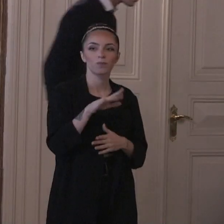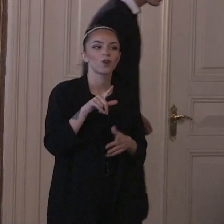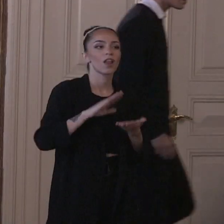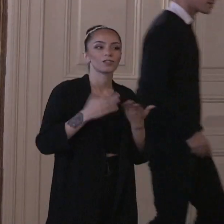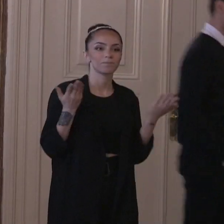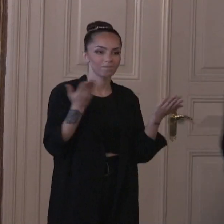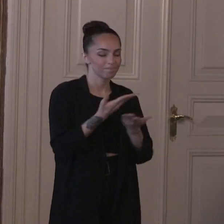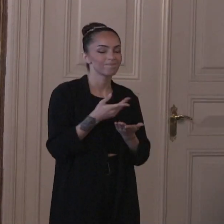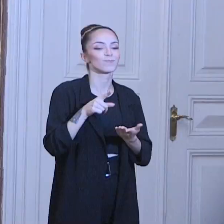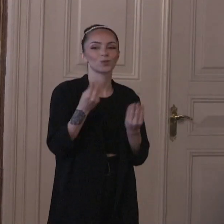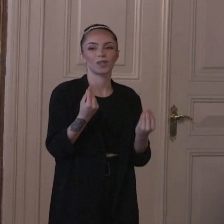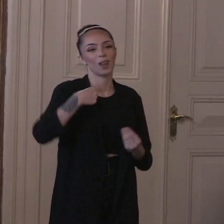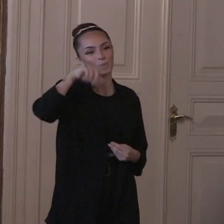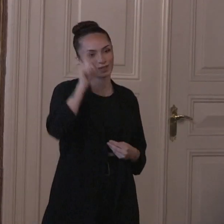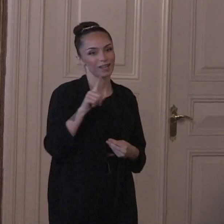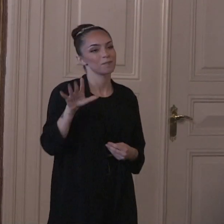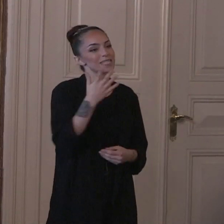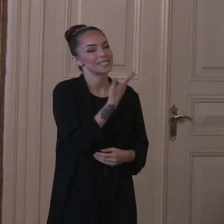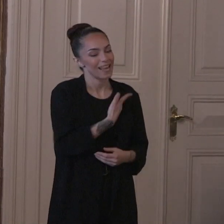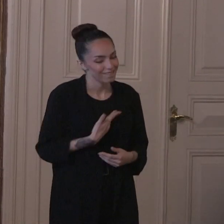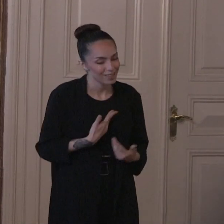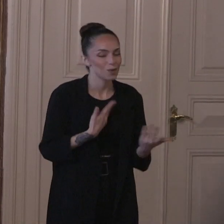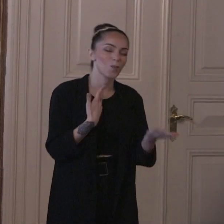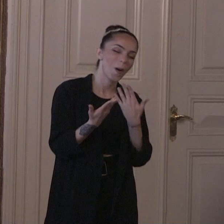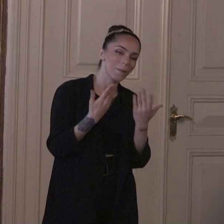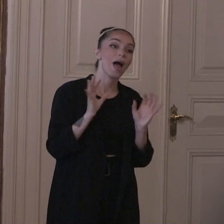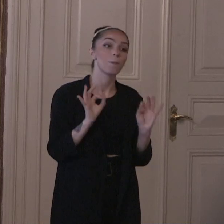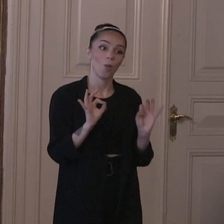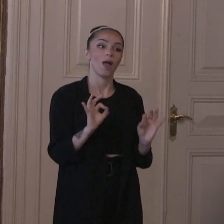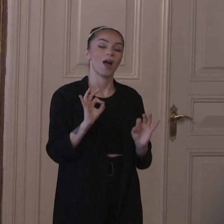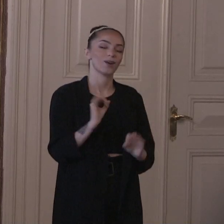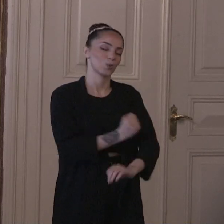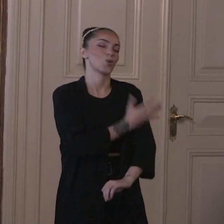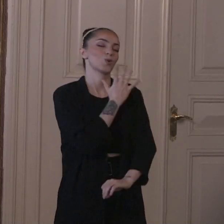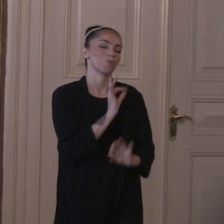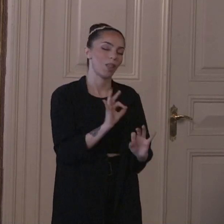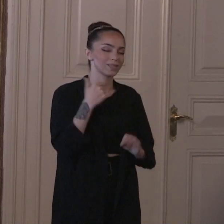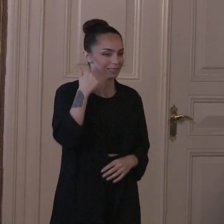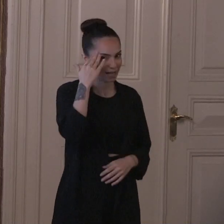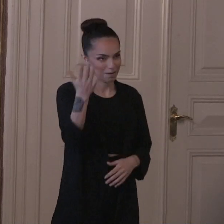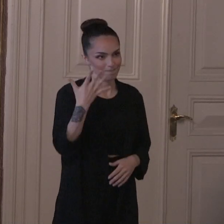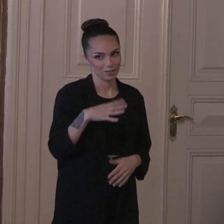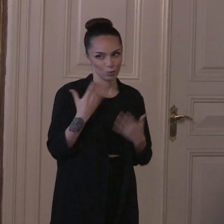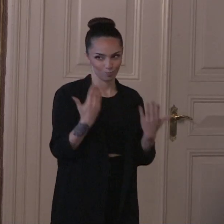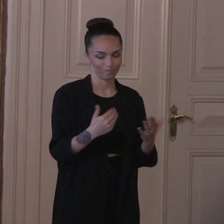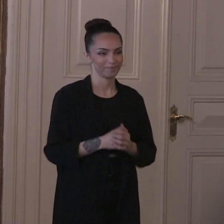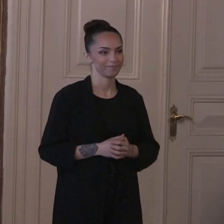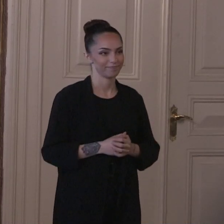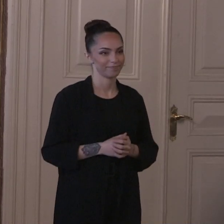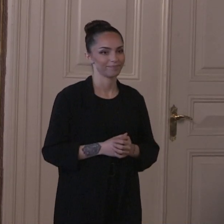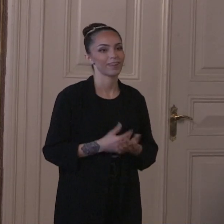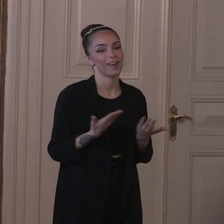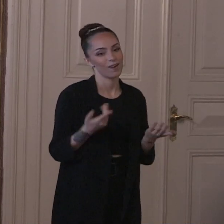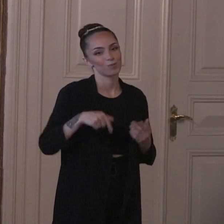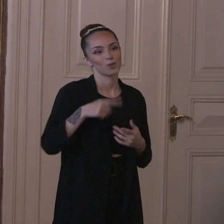gün vesilesiyle sevgiyle, muhabbetle ama tabii ki özellikle gururla selamlamak istiyorum. Ve bu